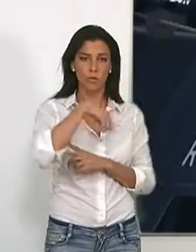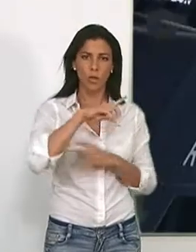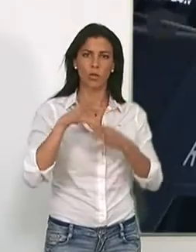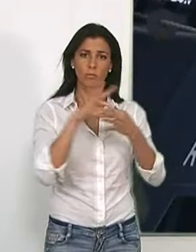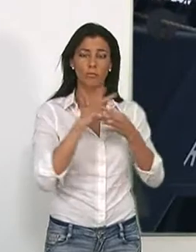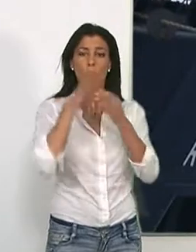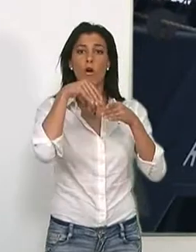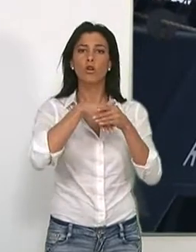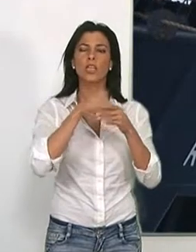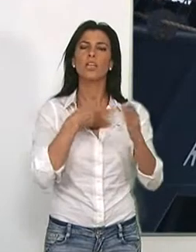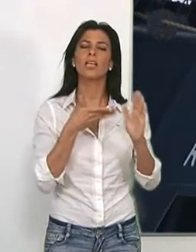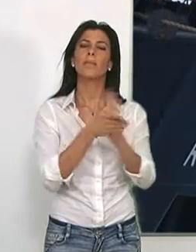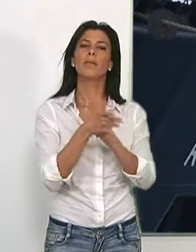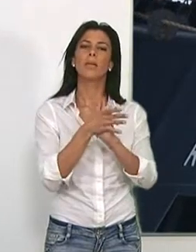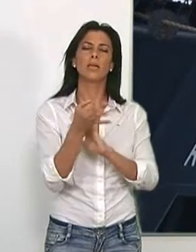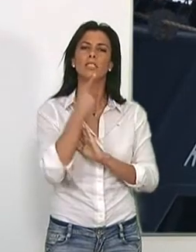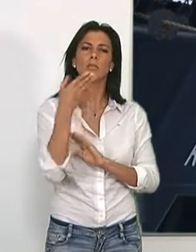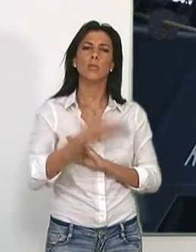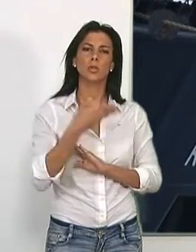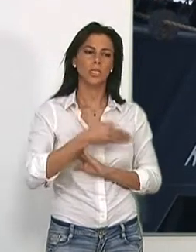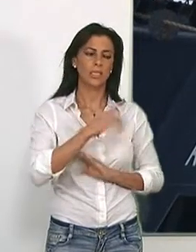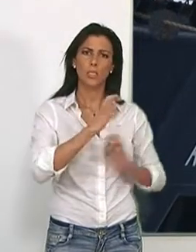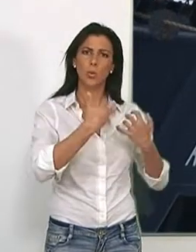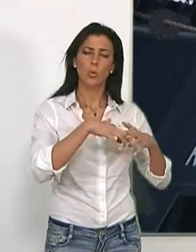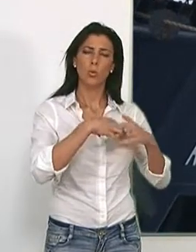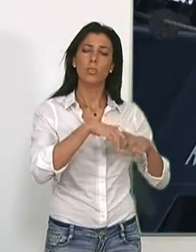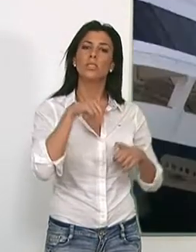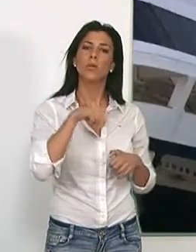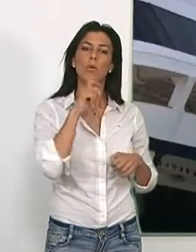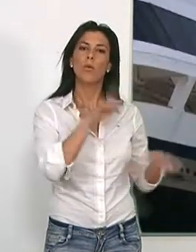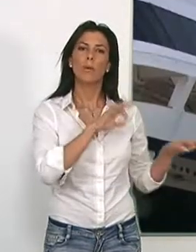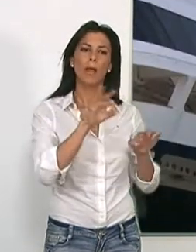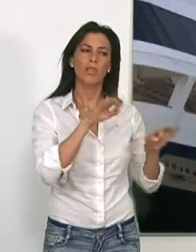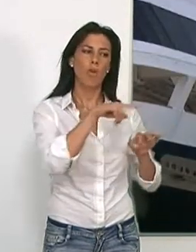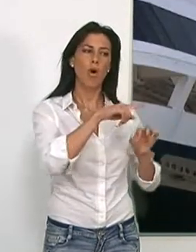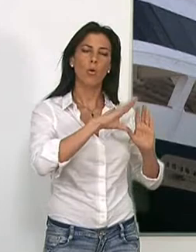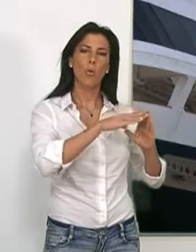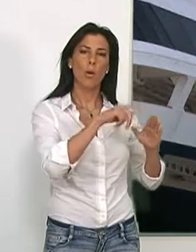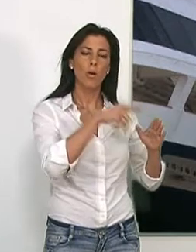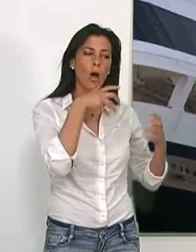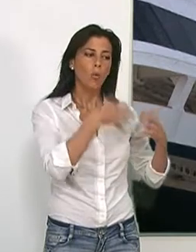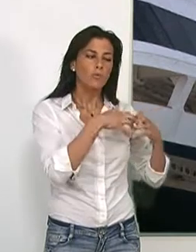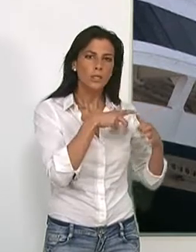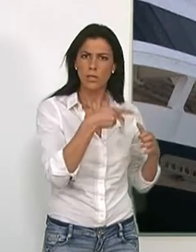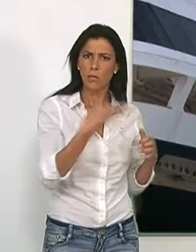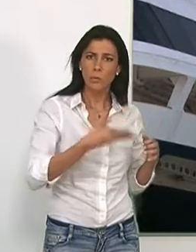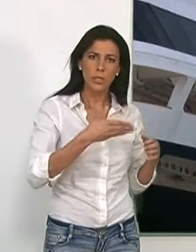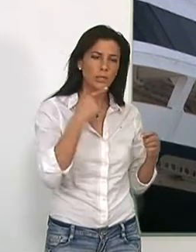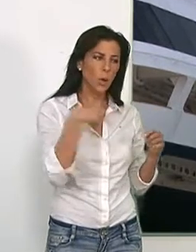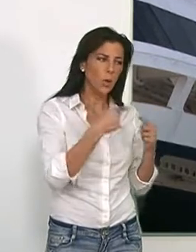se centrará en explicar la clave de esta industria y Cómo se prepara el puerto la industria auxiliar el destino